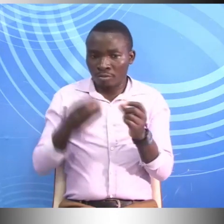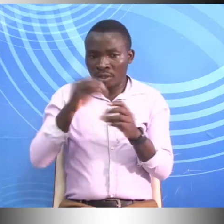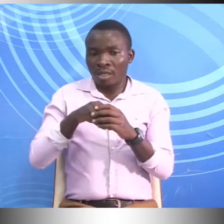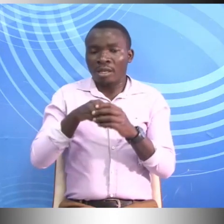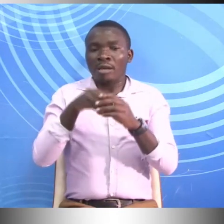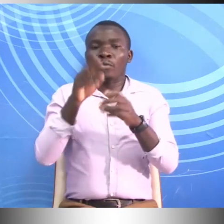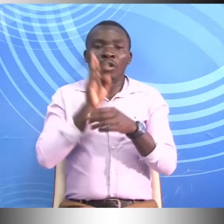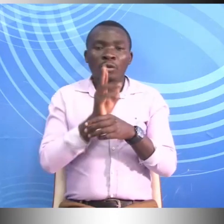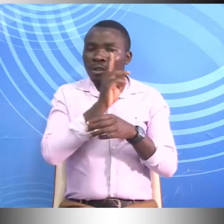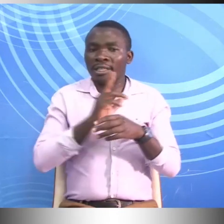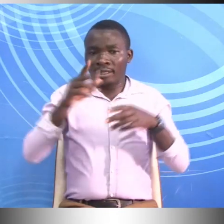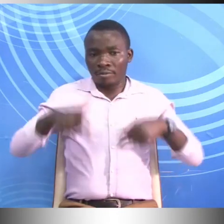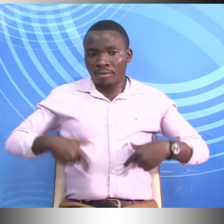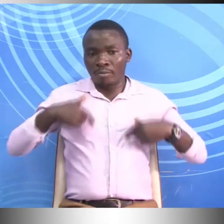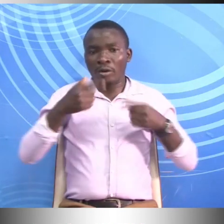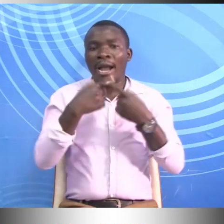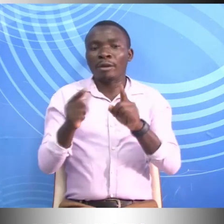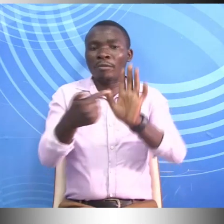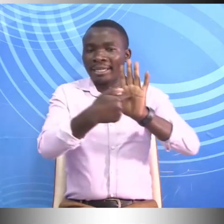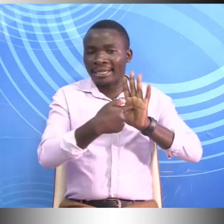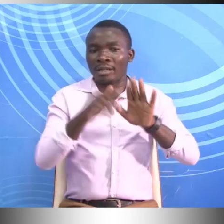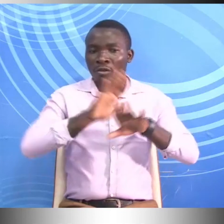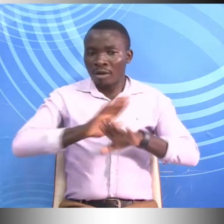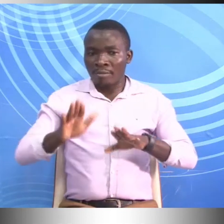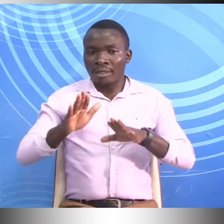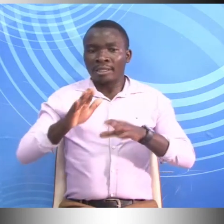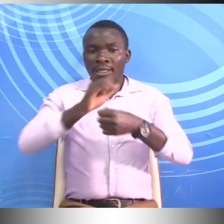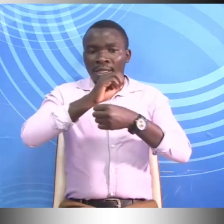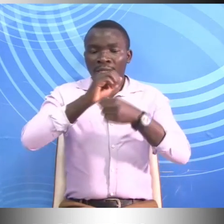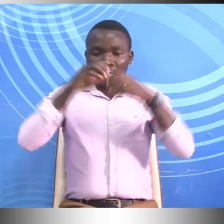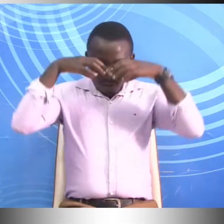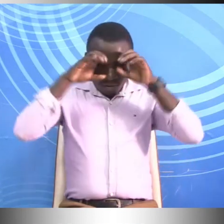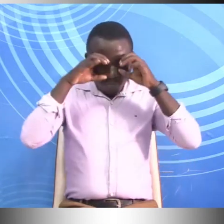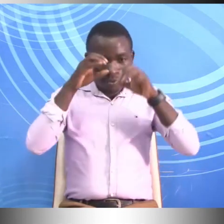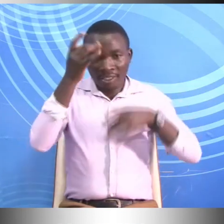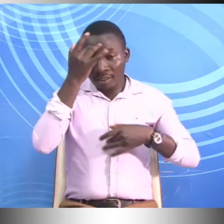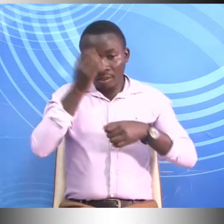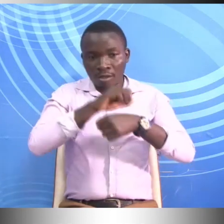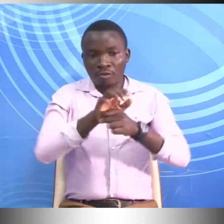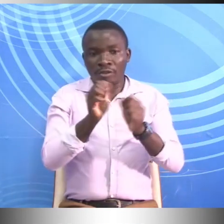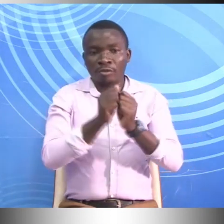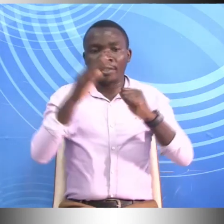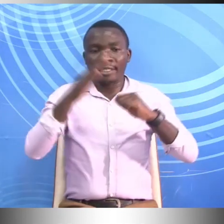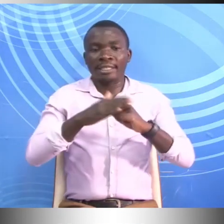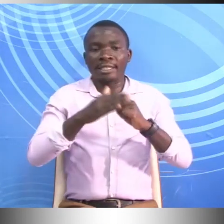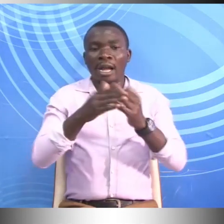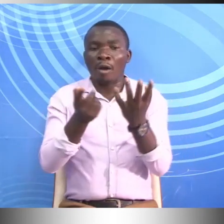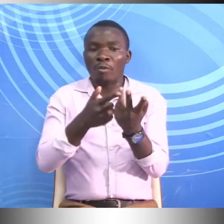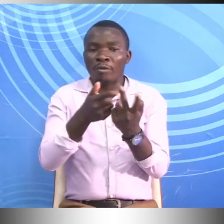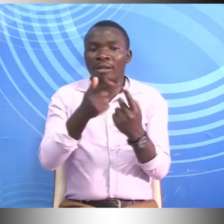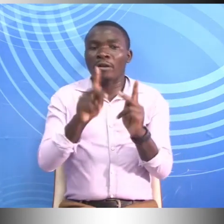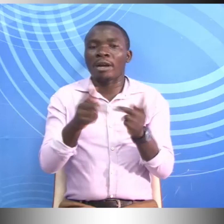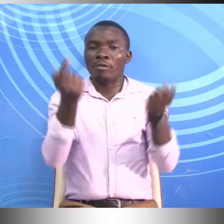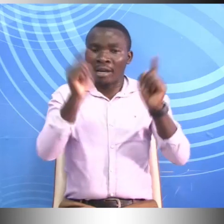baba bacumbitsemo, ariko berekanye ko bipimishije icyorezo cya COVID-19. Ku mubare